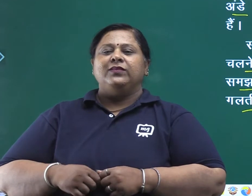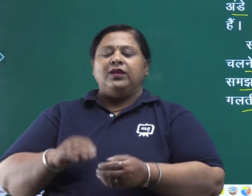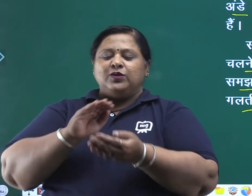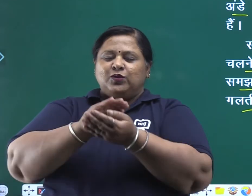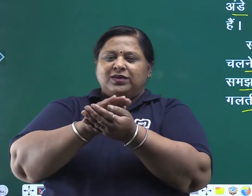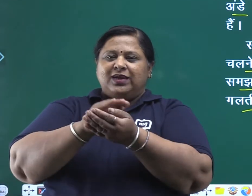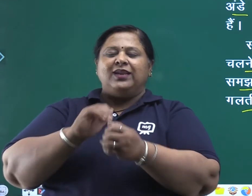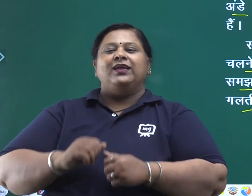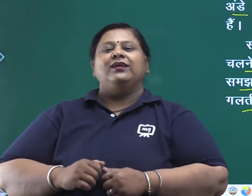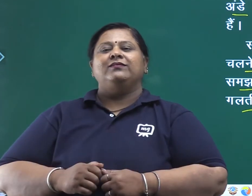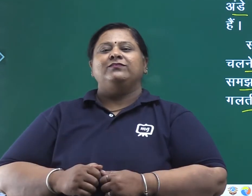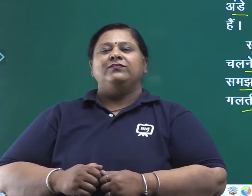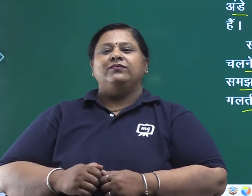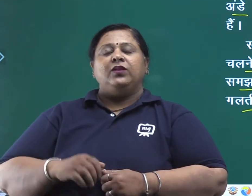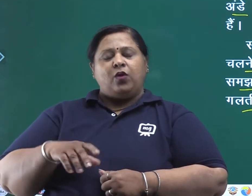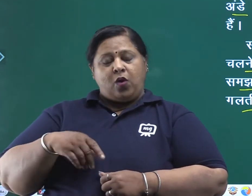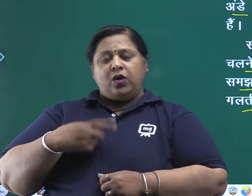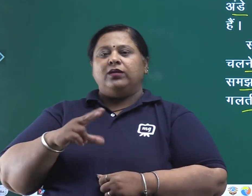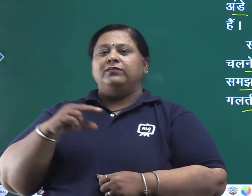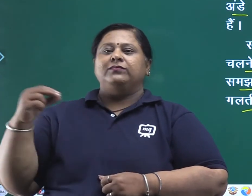सुरक्षा के लिए और